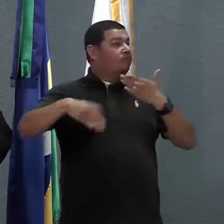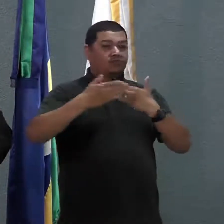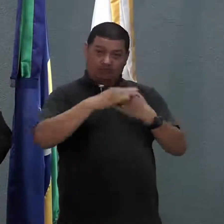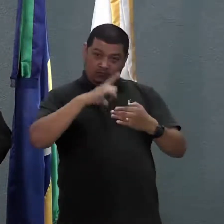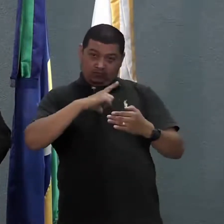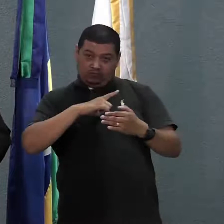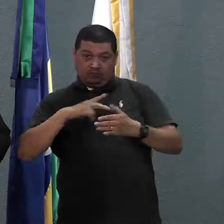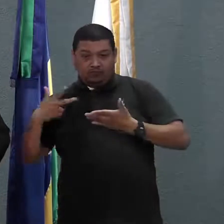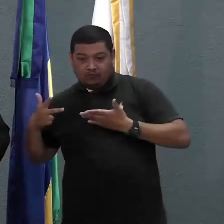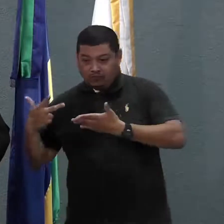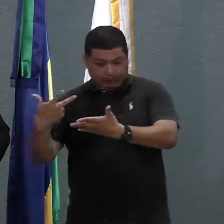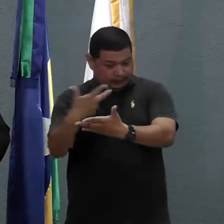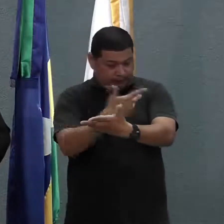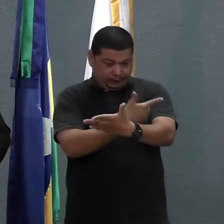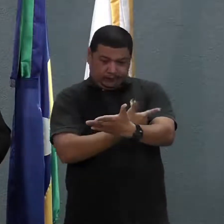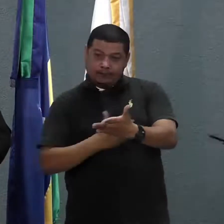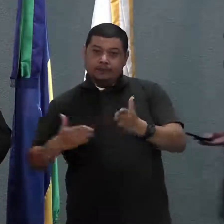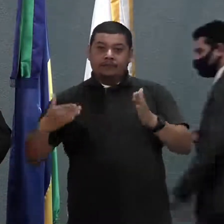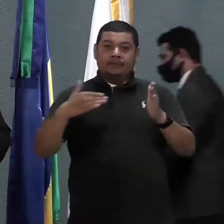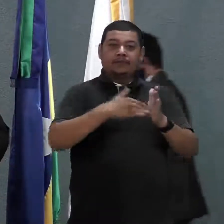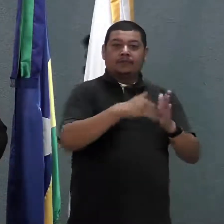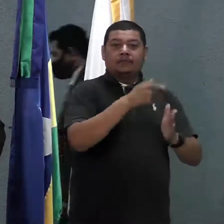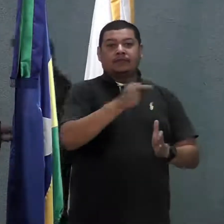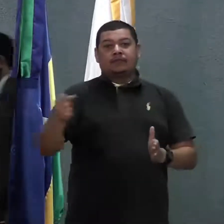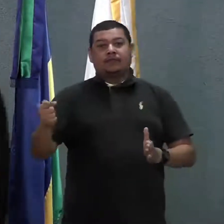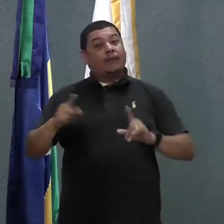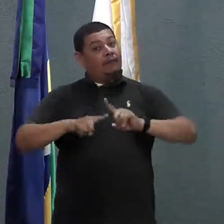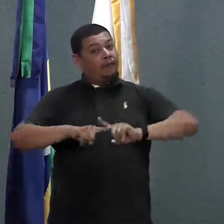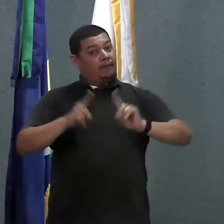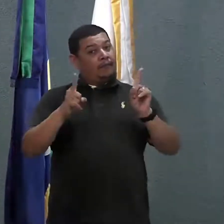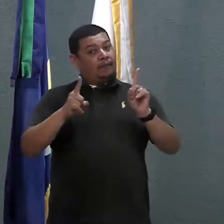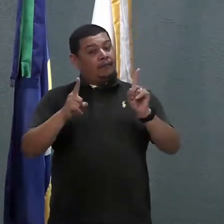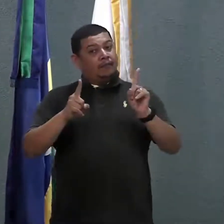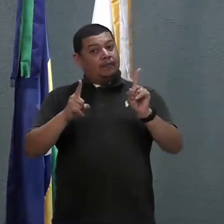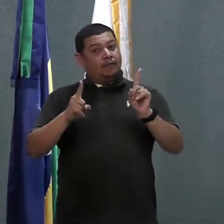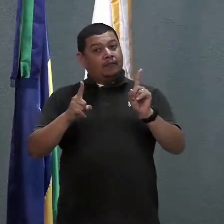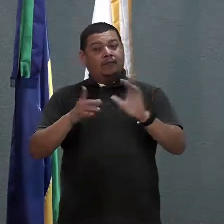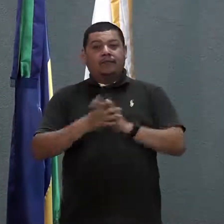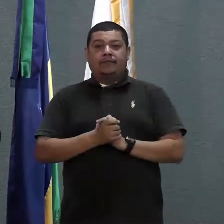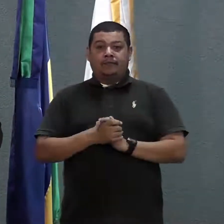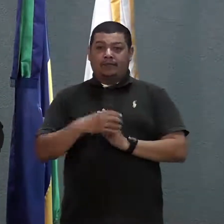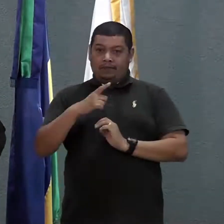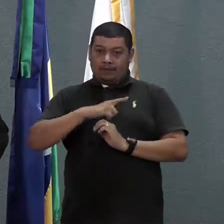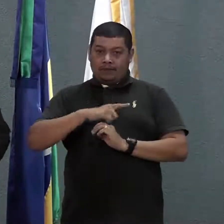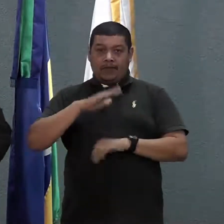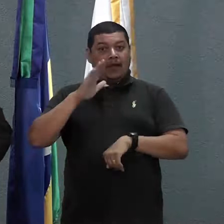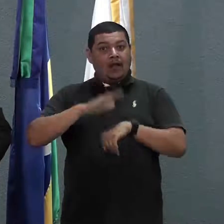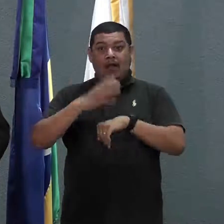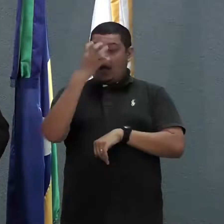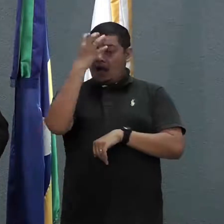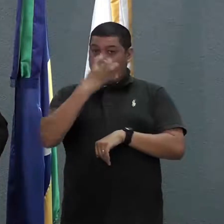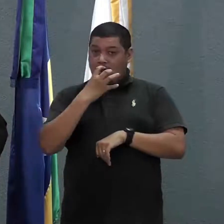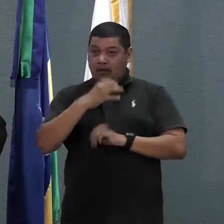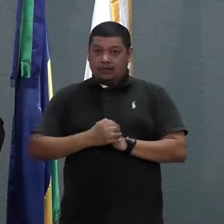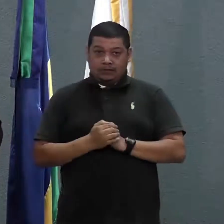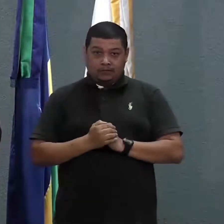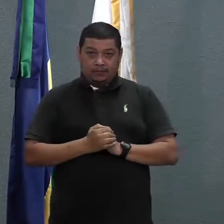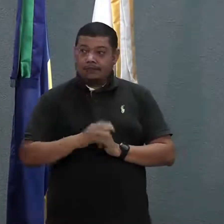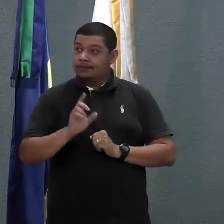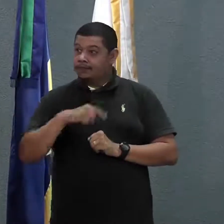final de semana. Porém, é mais grave do que isso, num bom sentido.